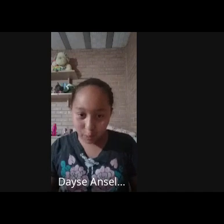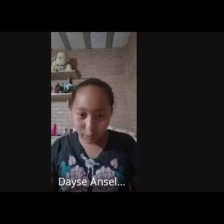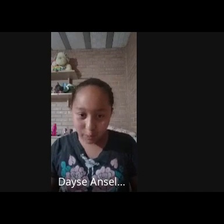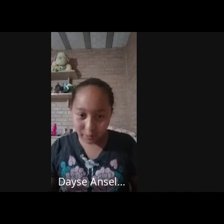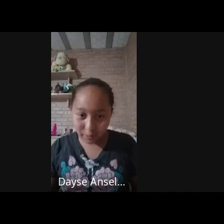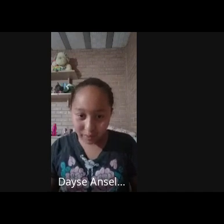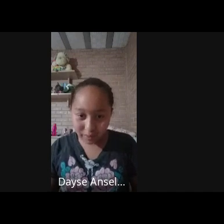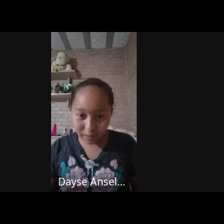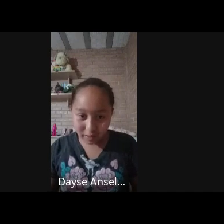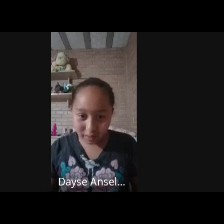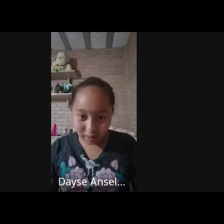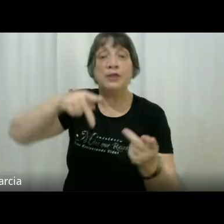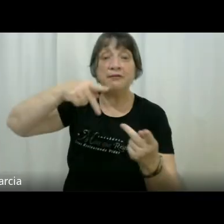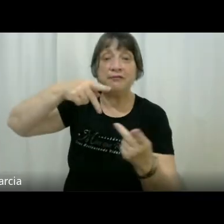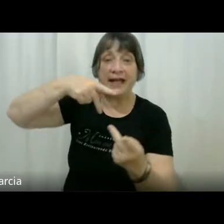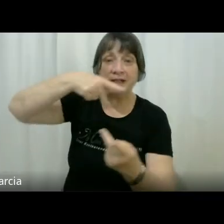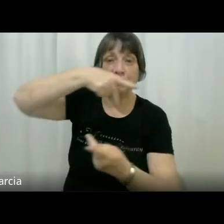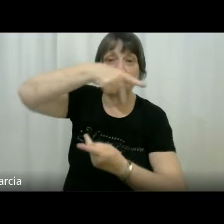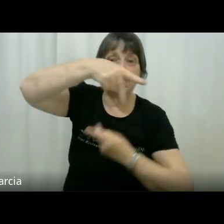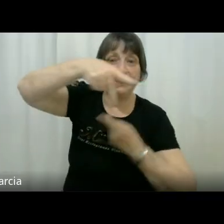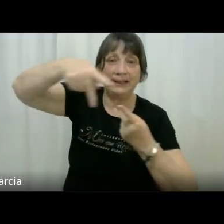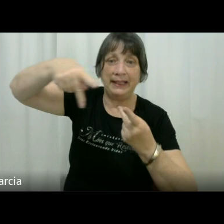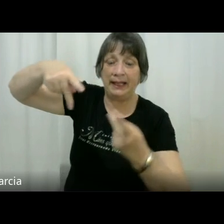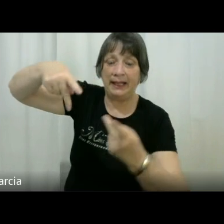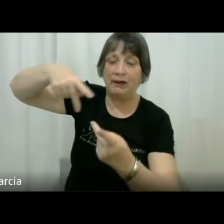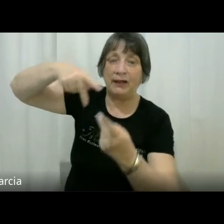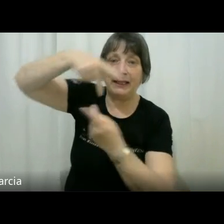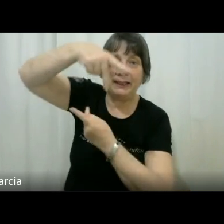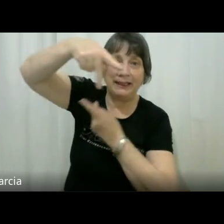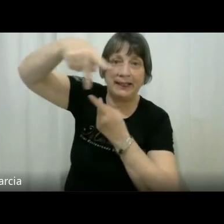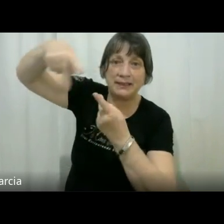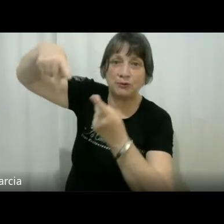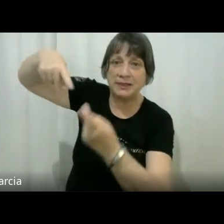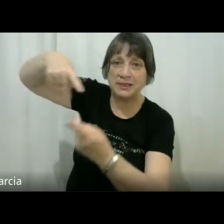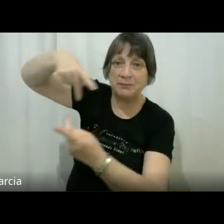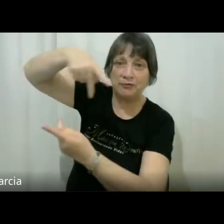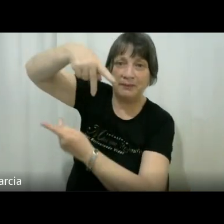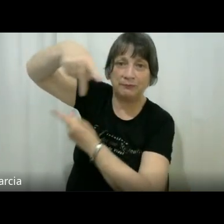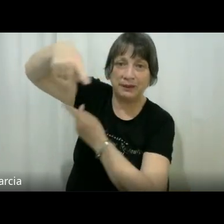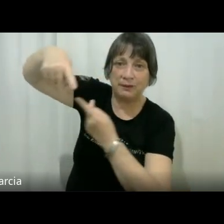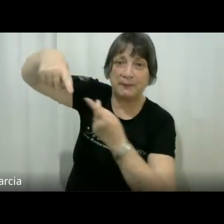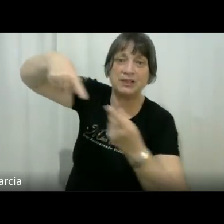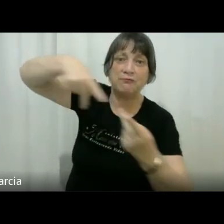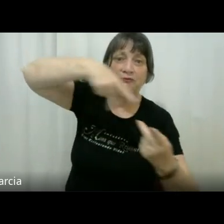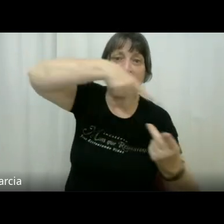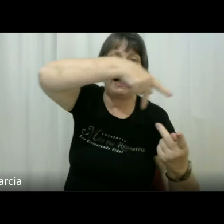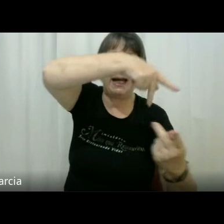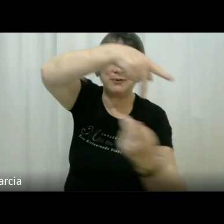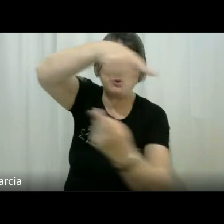mesmo? O universo, ele é todo esse movimento aqui, ó, porque